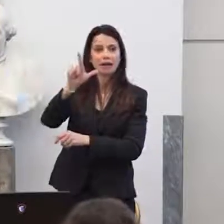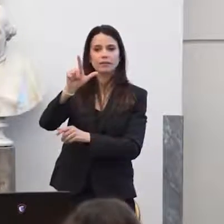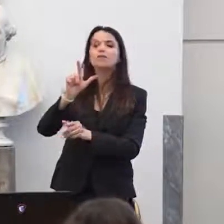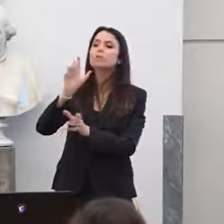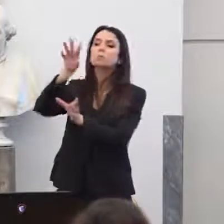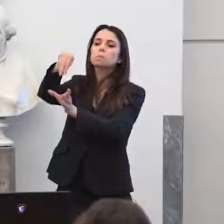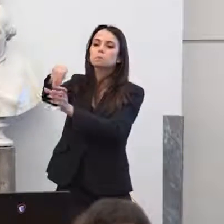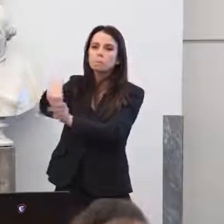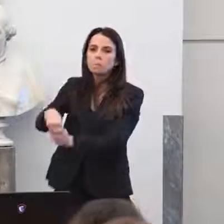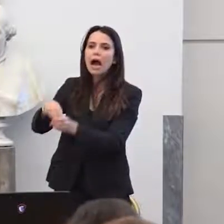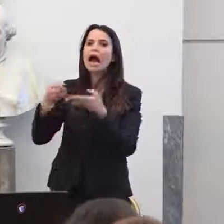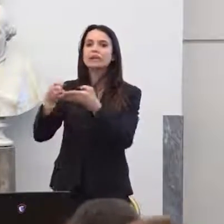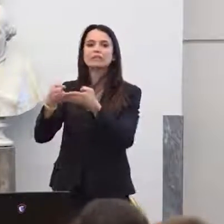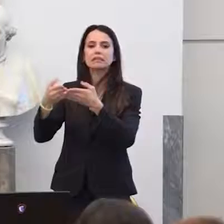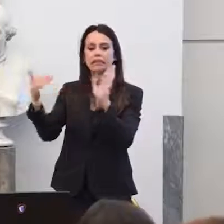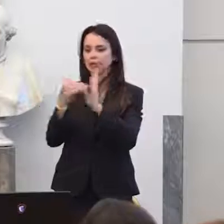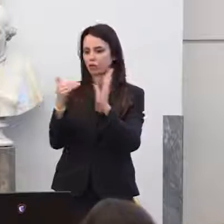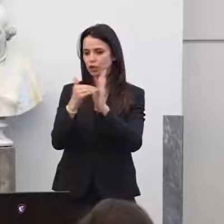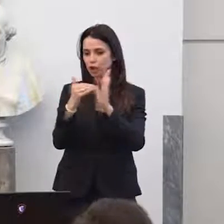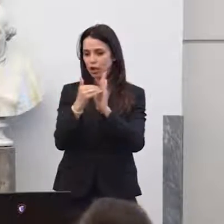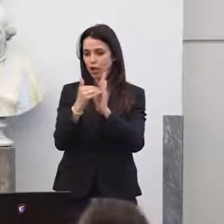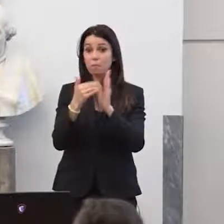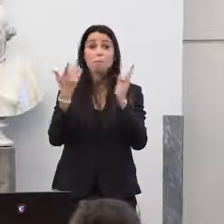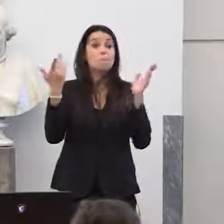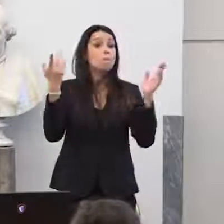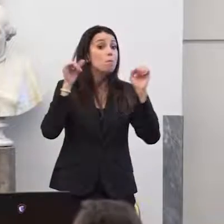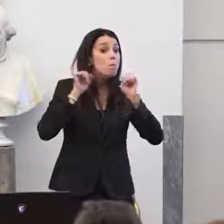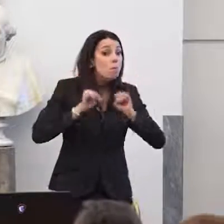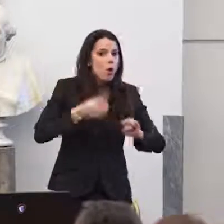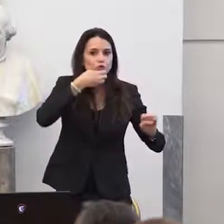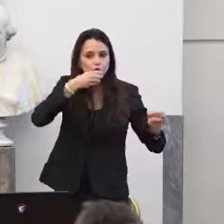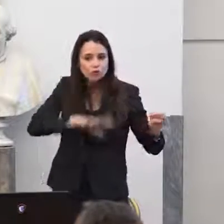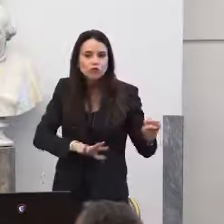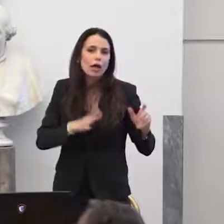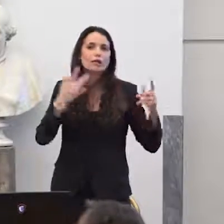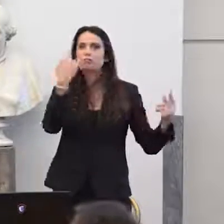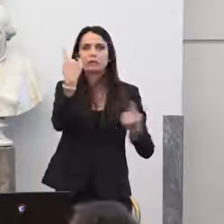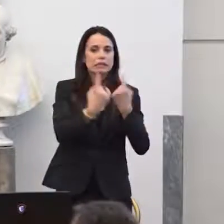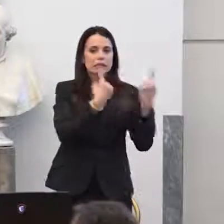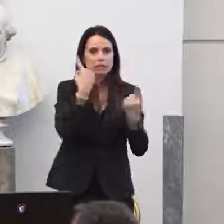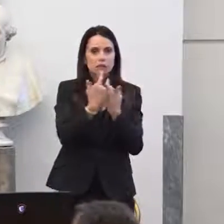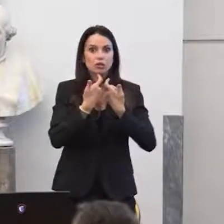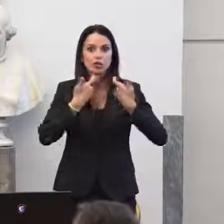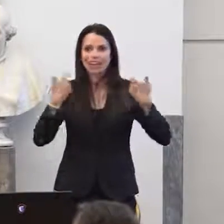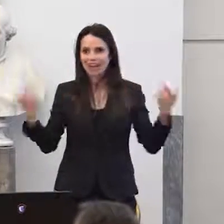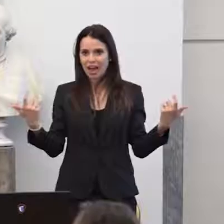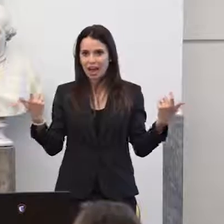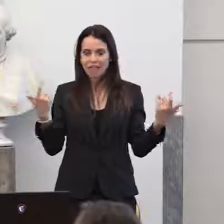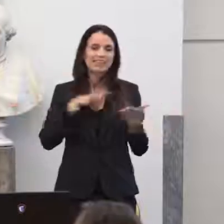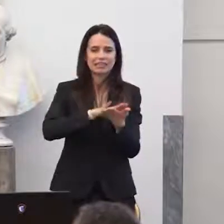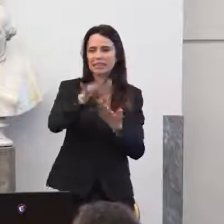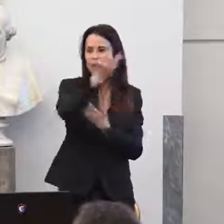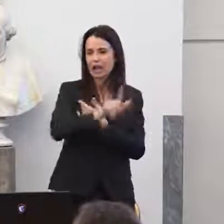assistenza domiciliare. Ma potrebbe anche essere necessario che, a fronte di un episodio come quelli che trattiamo a Santa Lucia, facciamo un po' di